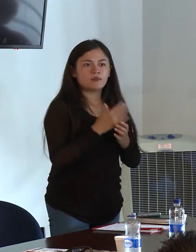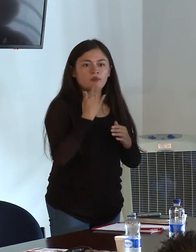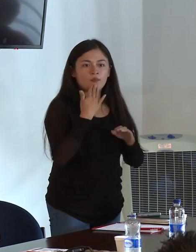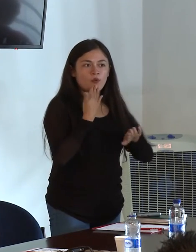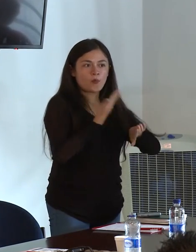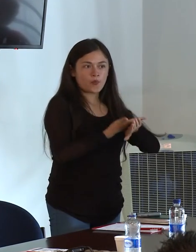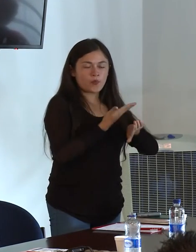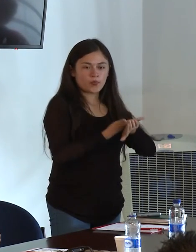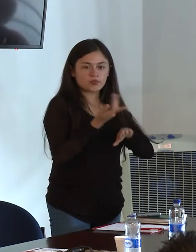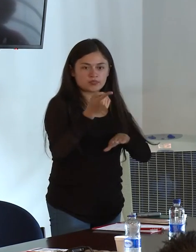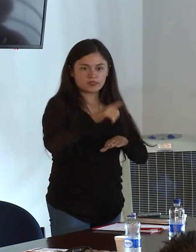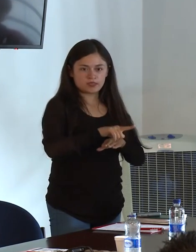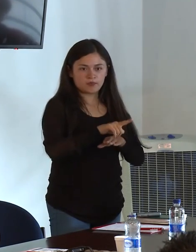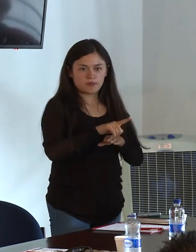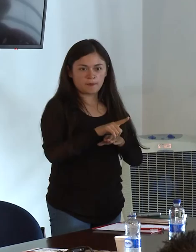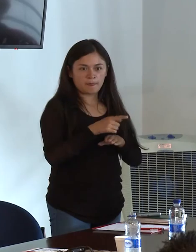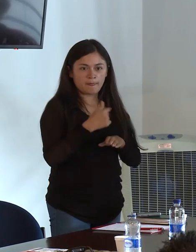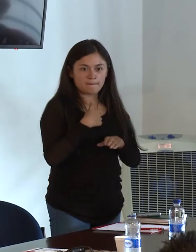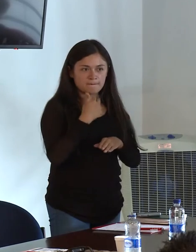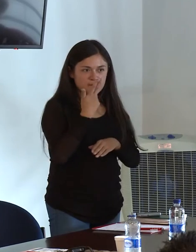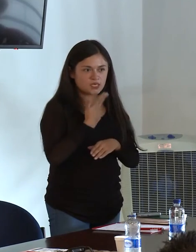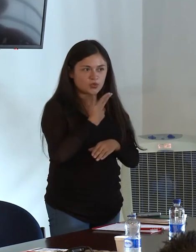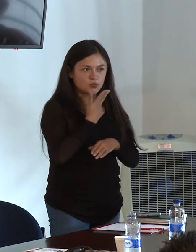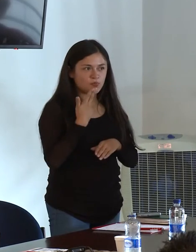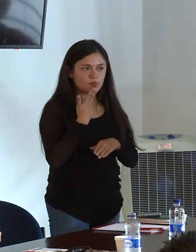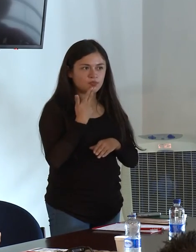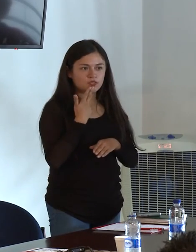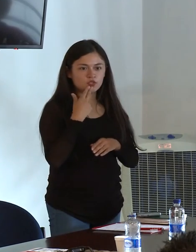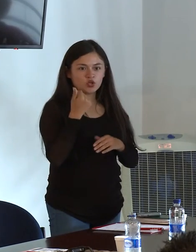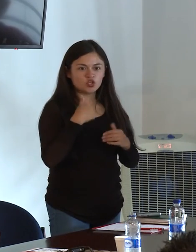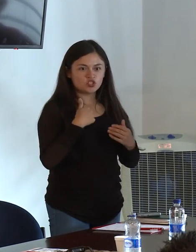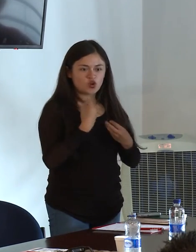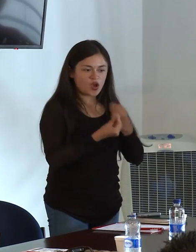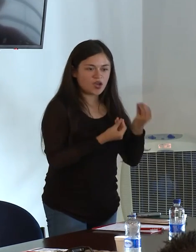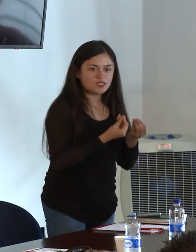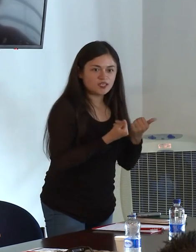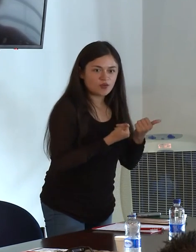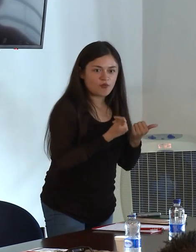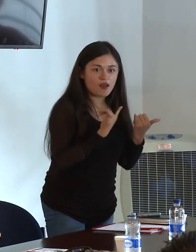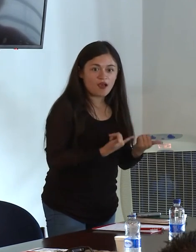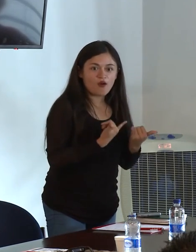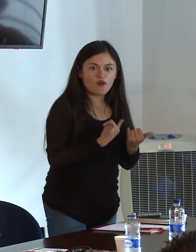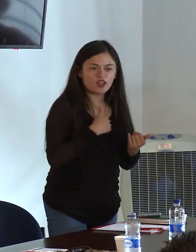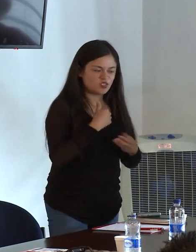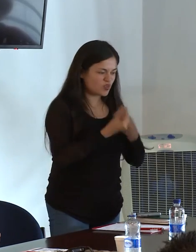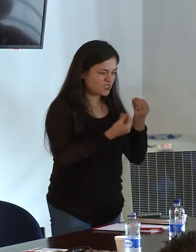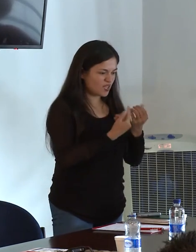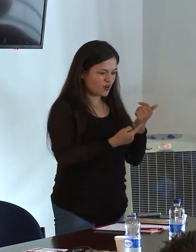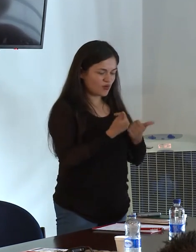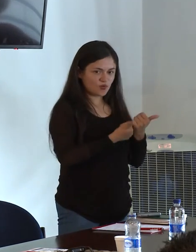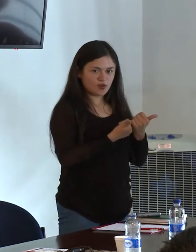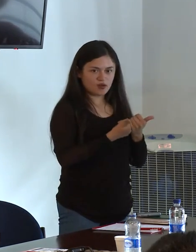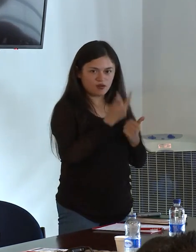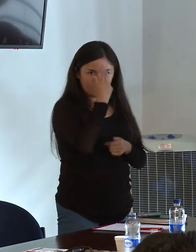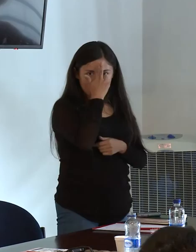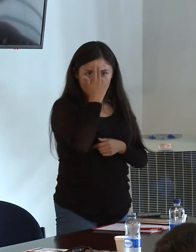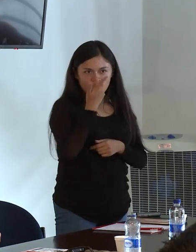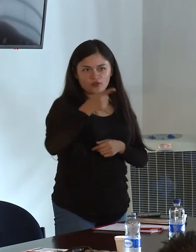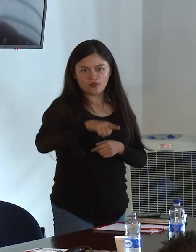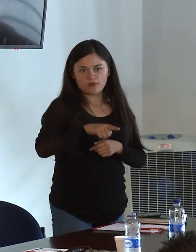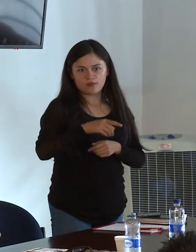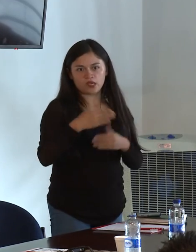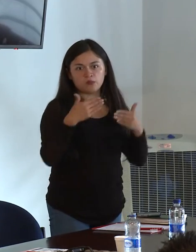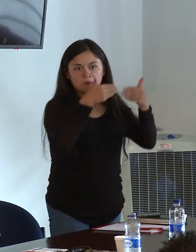plantearme también como la concreción de mi compromiso, es decir, ¿qué es lo que yo puedo hacer y dar en este momento, no? Con, obviamente, con